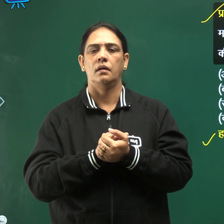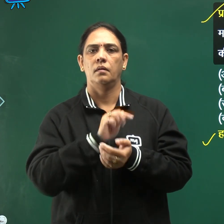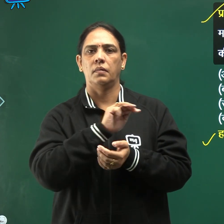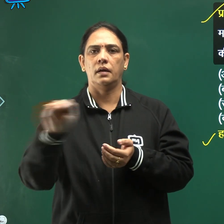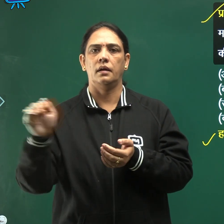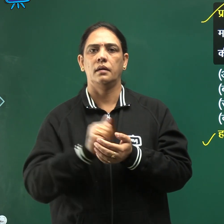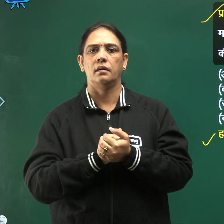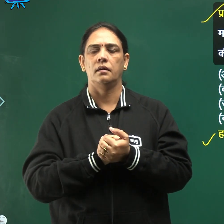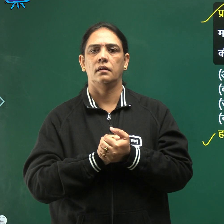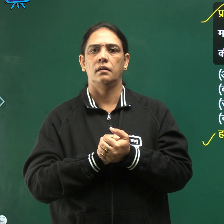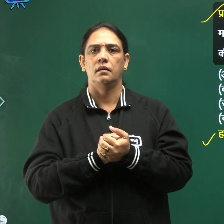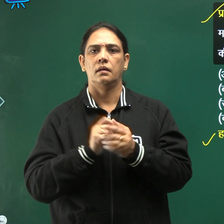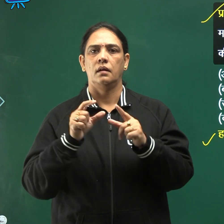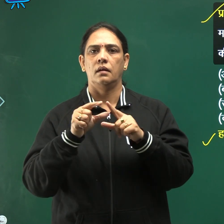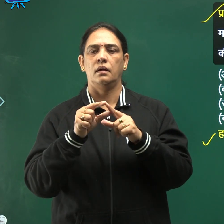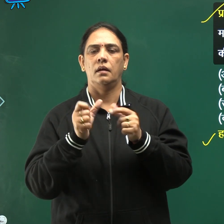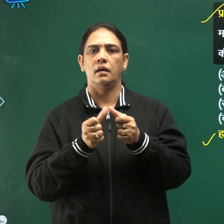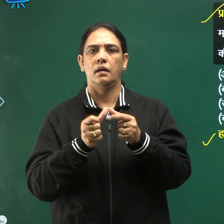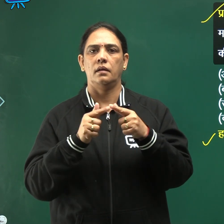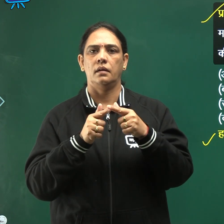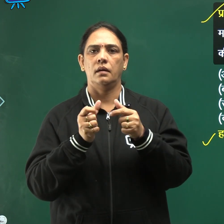बटे प्रेक्षणों की संख्या।